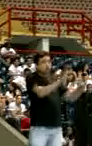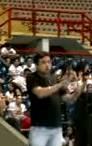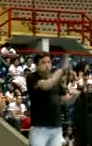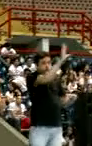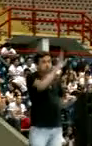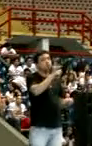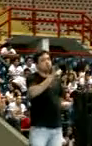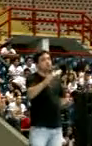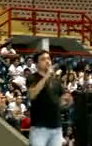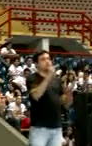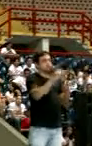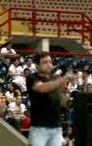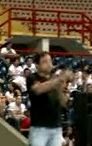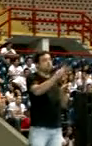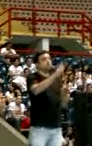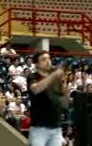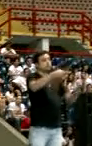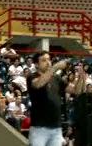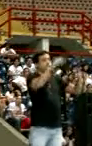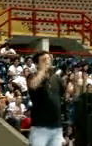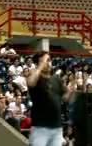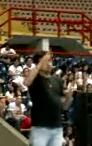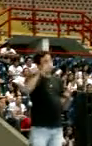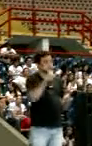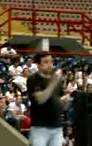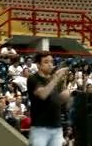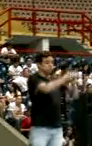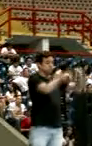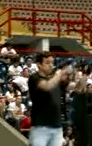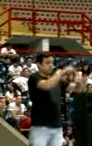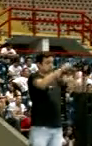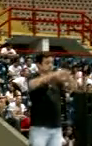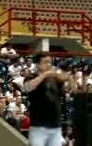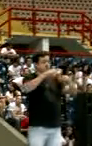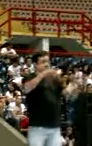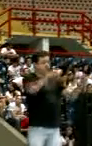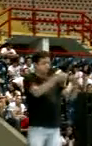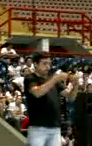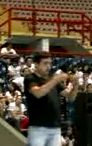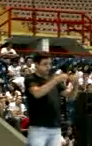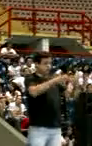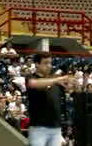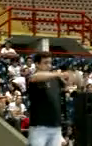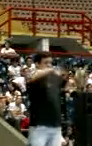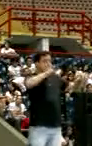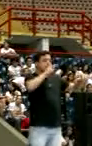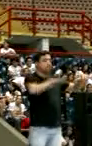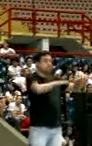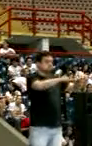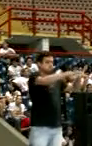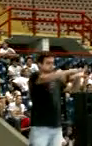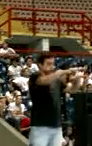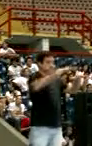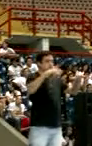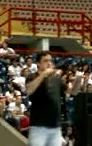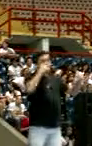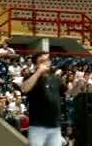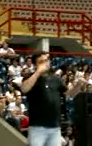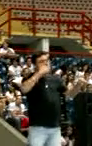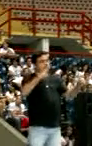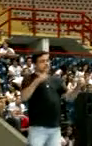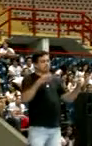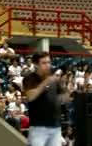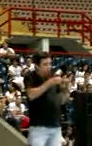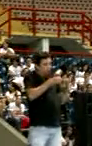acontecer? Vão, principalmente entre dois países vizinhos, separados pelo mar, mas parecia que